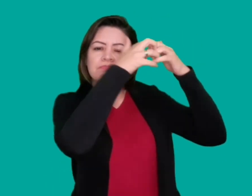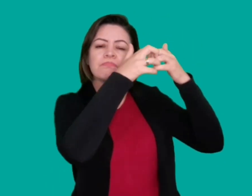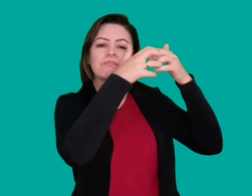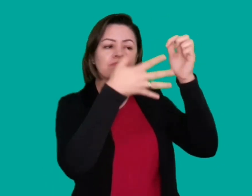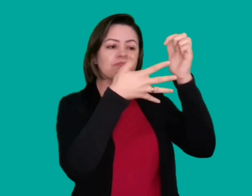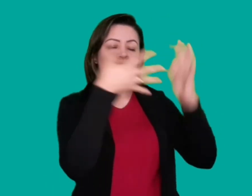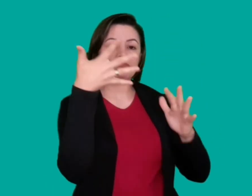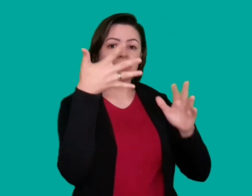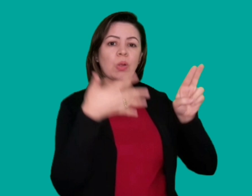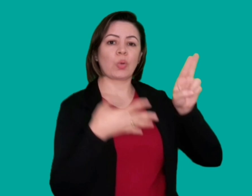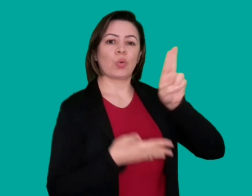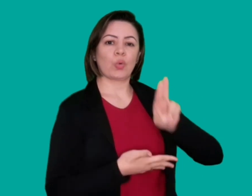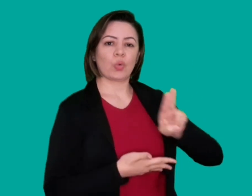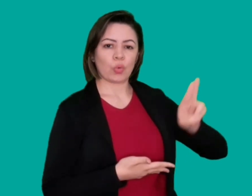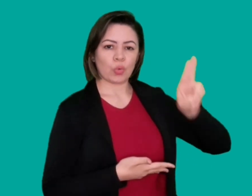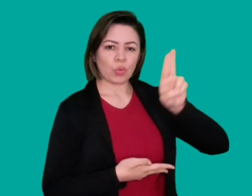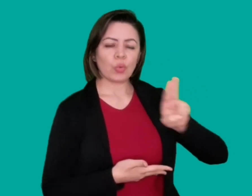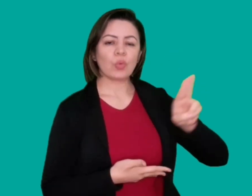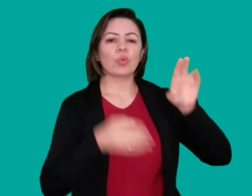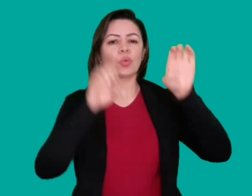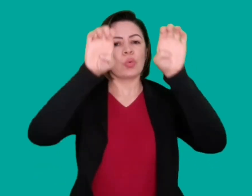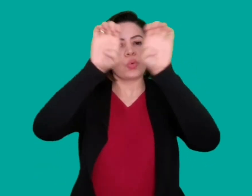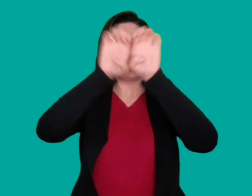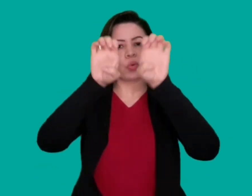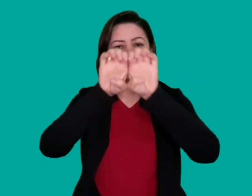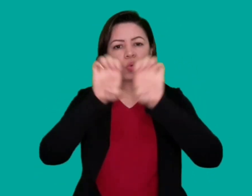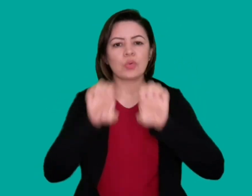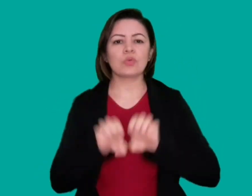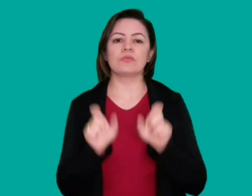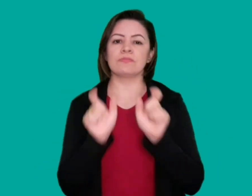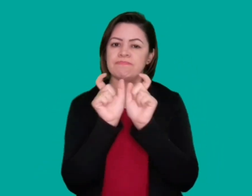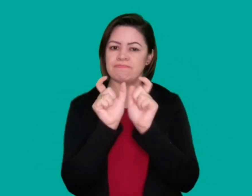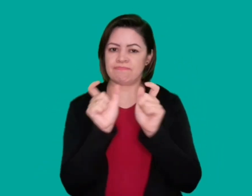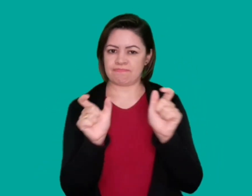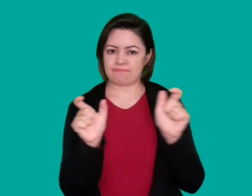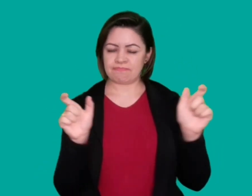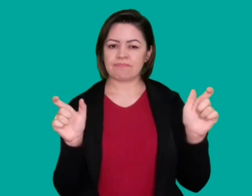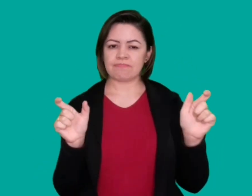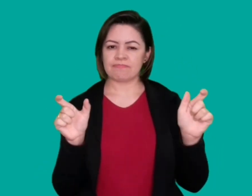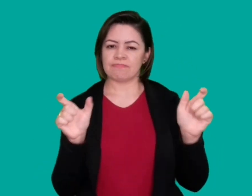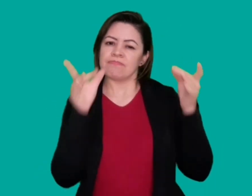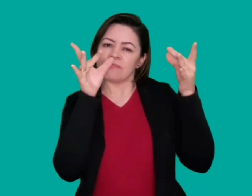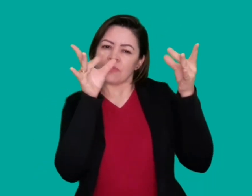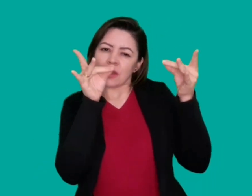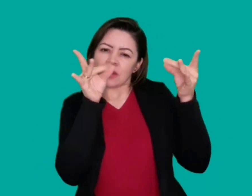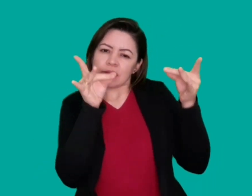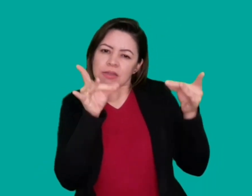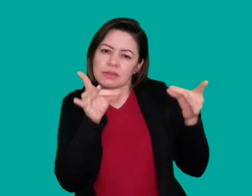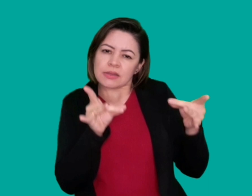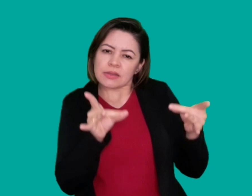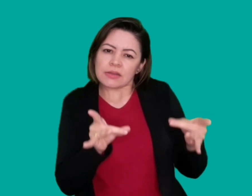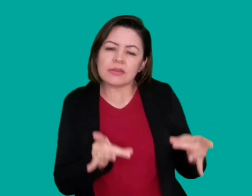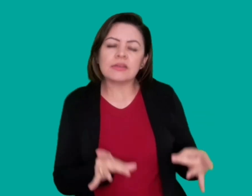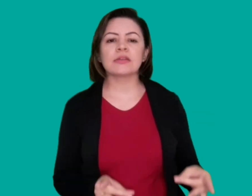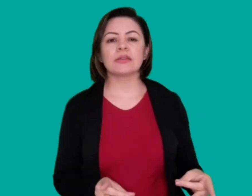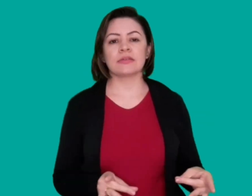sobre a língua sobre o seu uso sobre a sua estrutura gramatical e suas especificidades